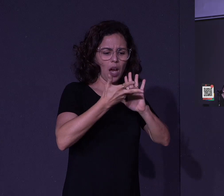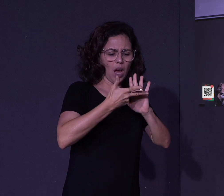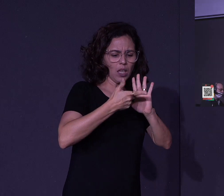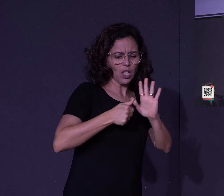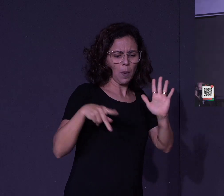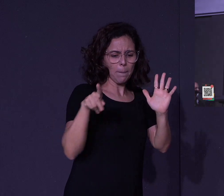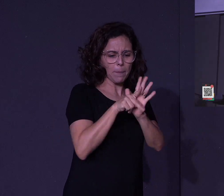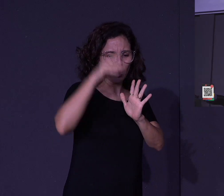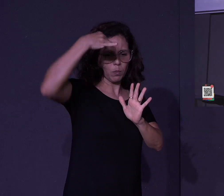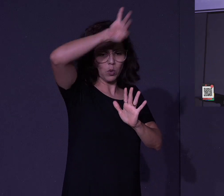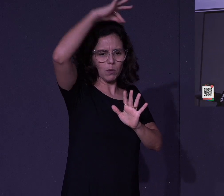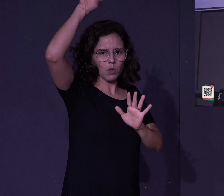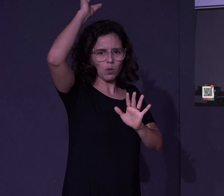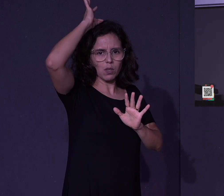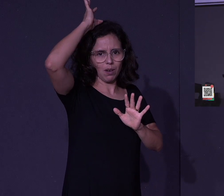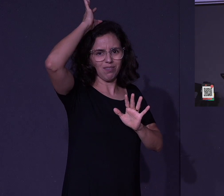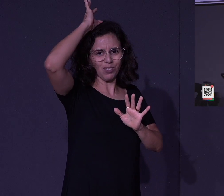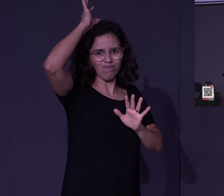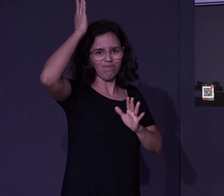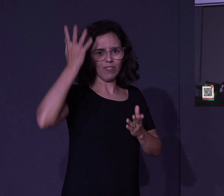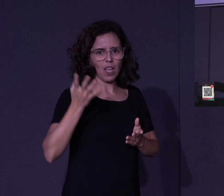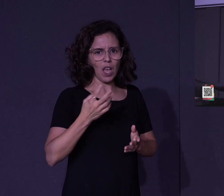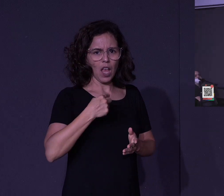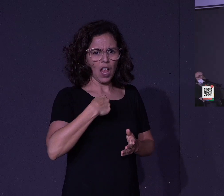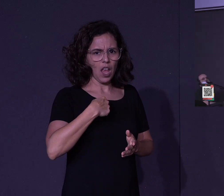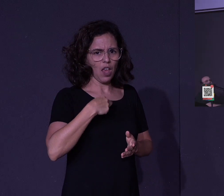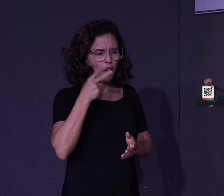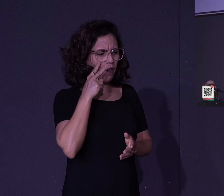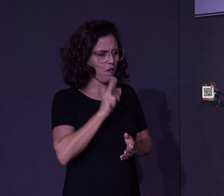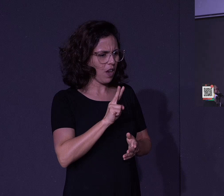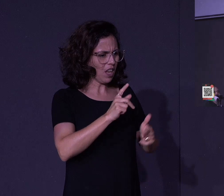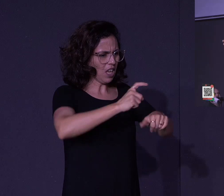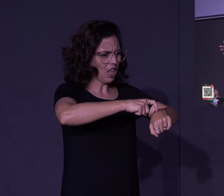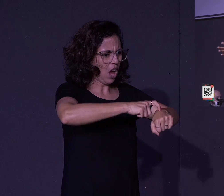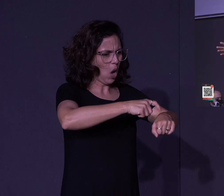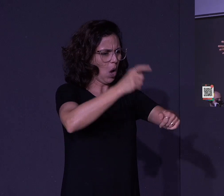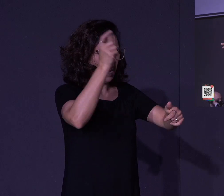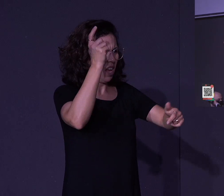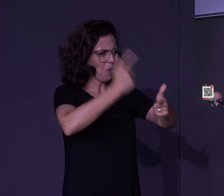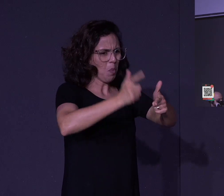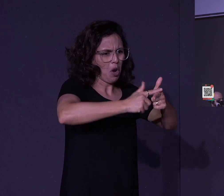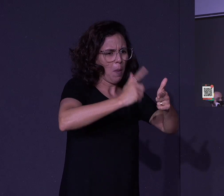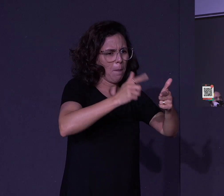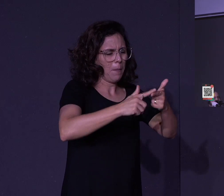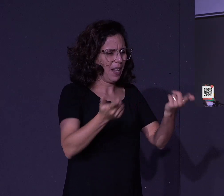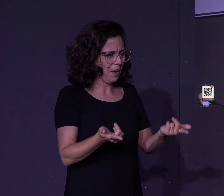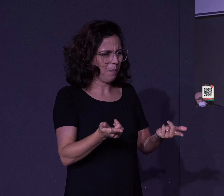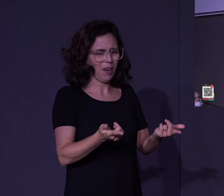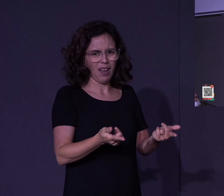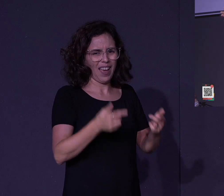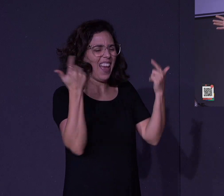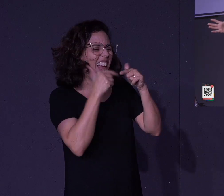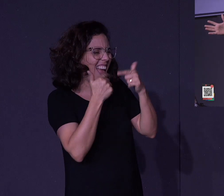Eu não me alegro por causa das tribulações. É o que muita gente acha, que todo crente é meio doido, né? Que esse povo toda vez se reúne é